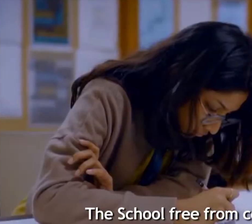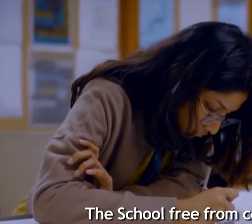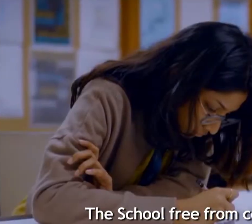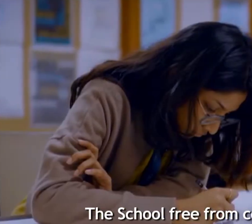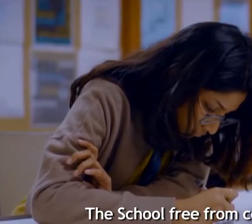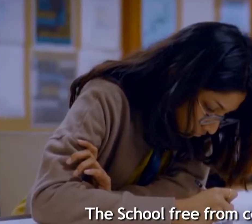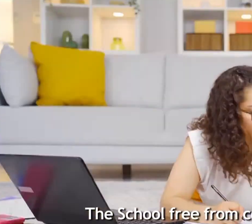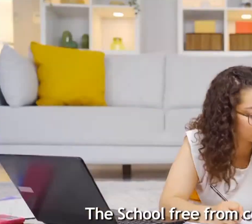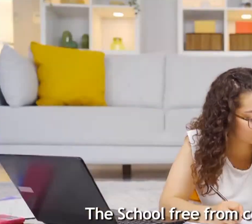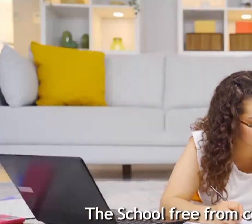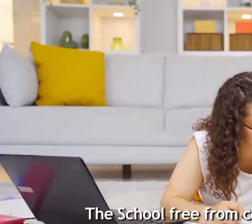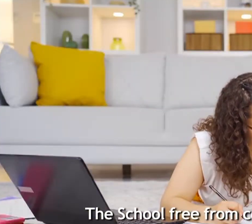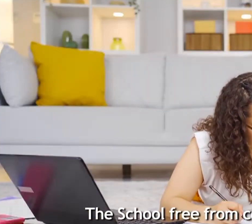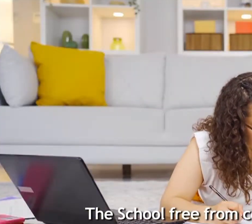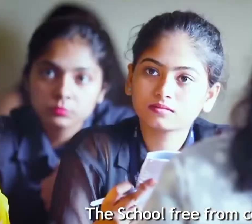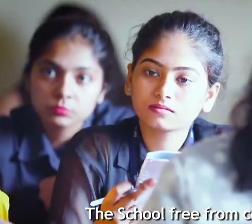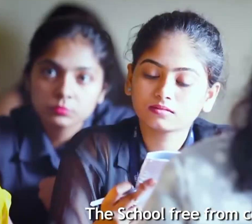विद्यालय जो मुक्त हो।